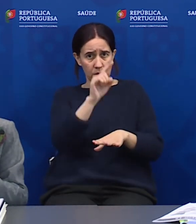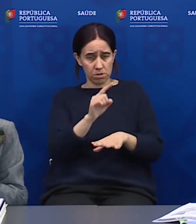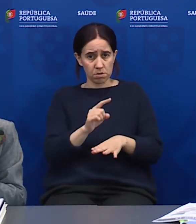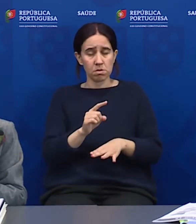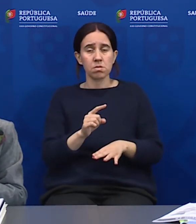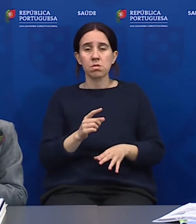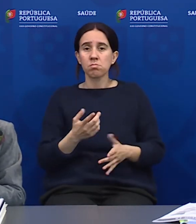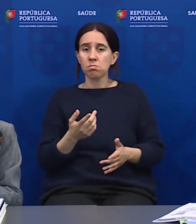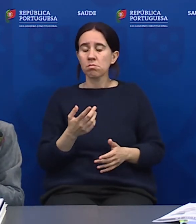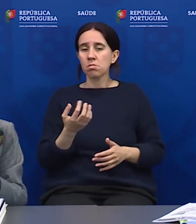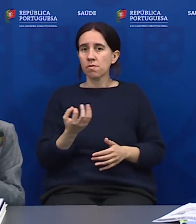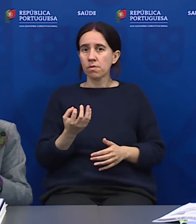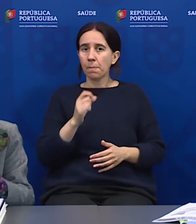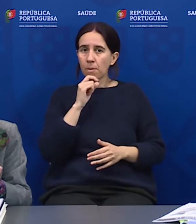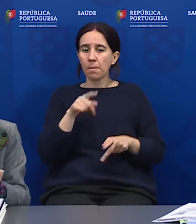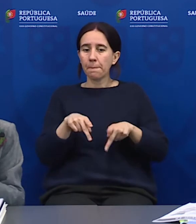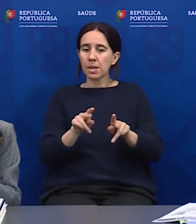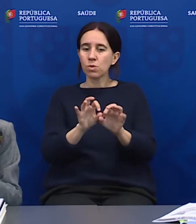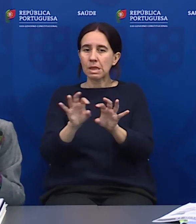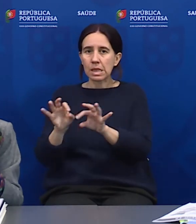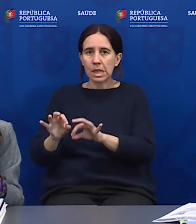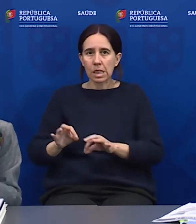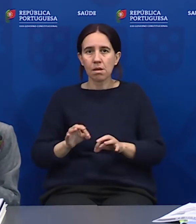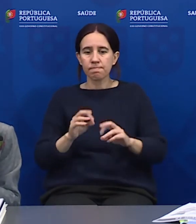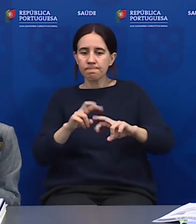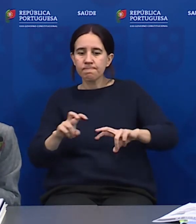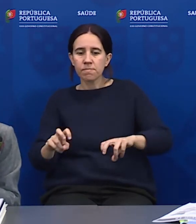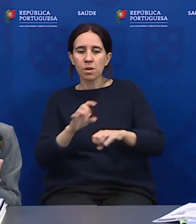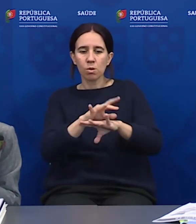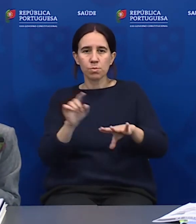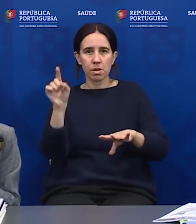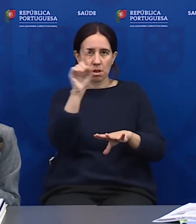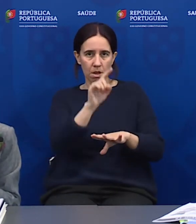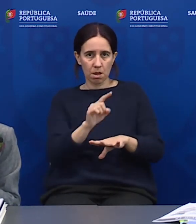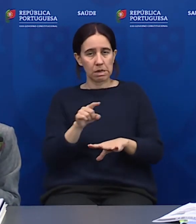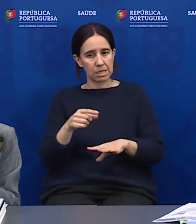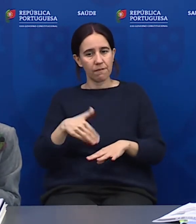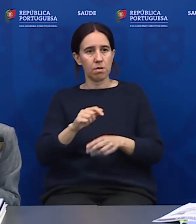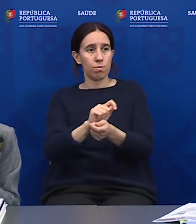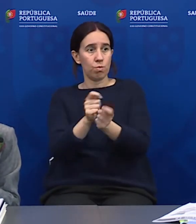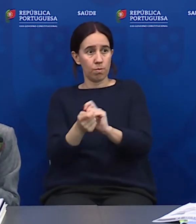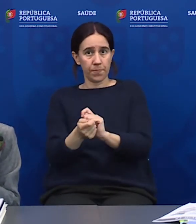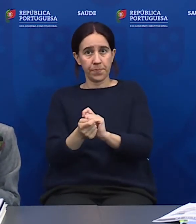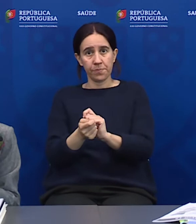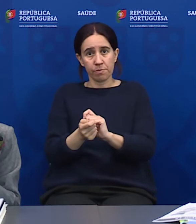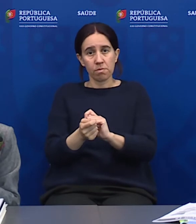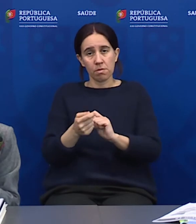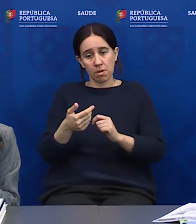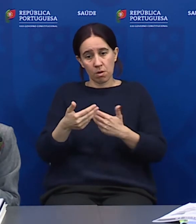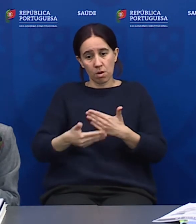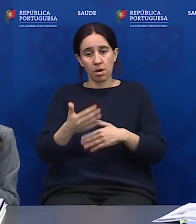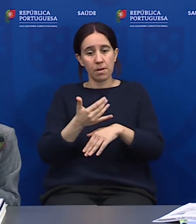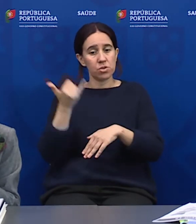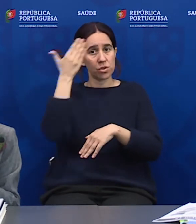Pode utilizar-se os mesmos métodos de referenciação interhospitalar. Isto é o que vai mudar a partir de às